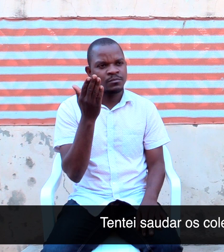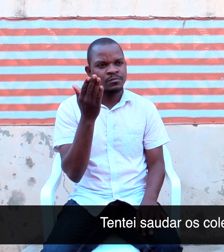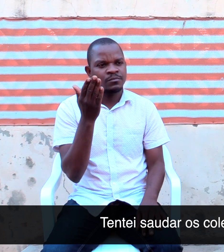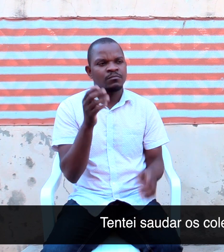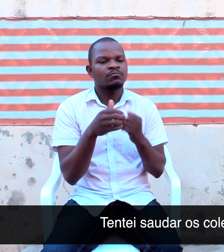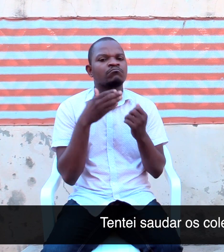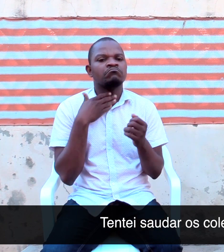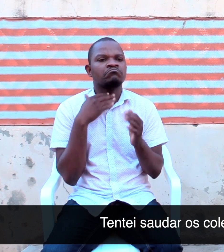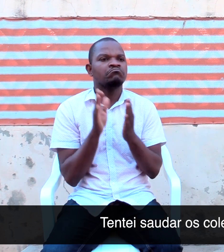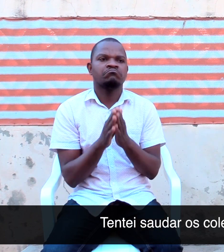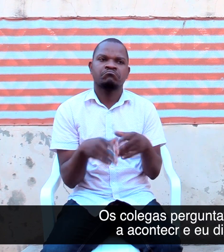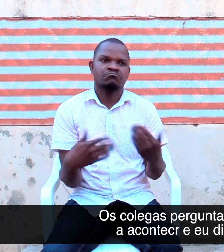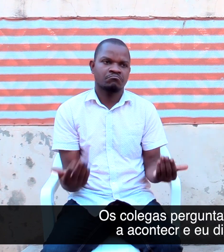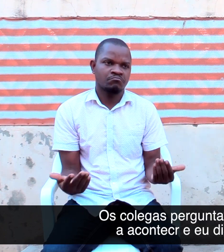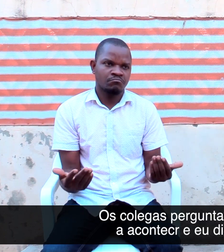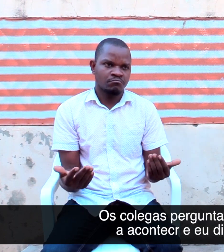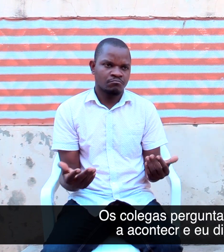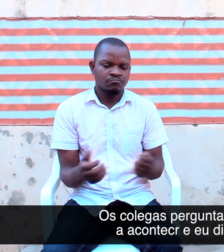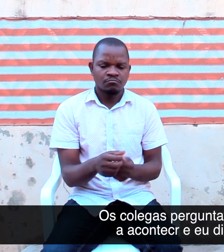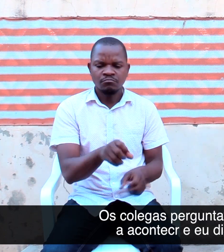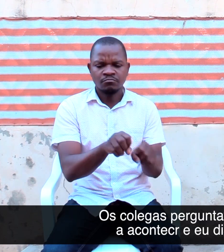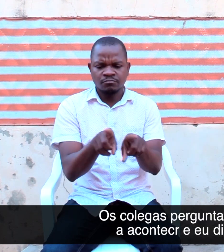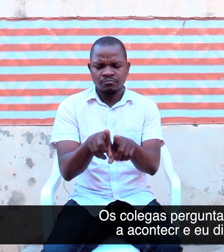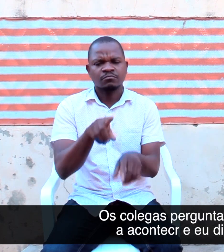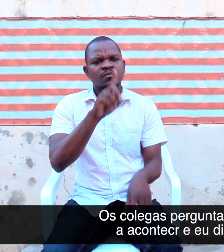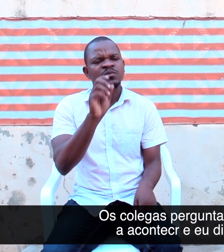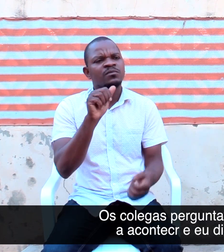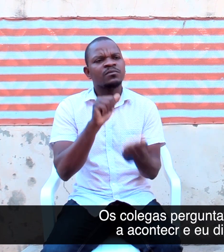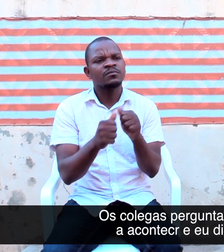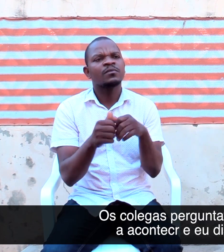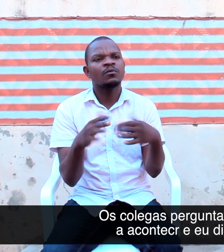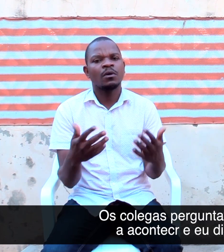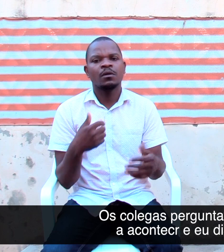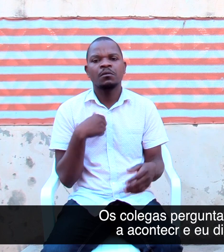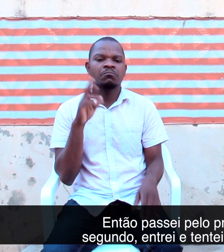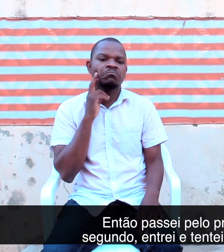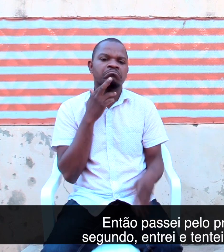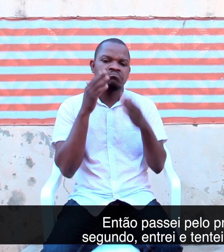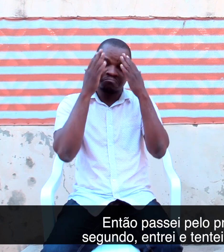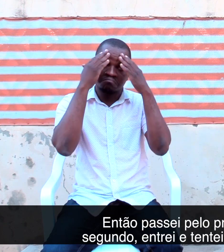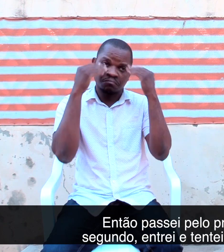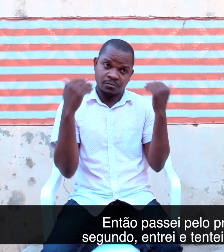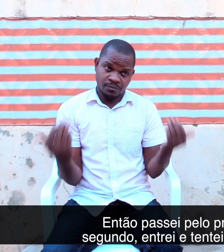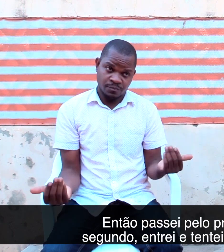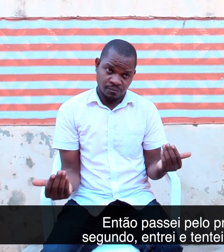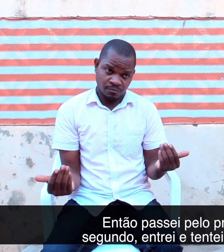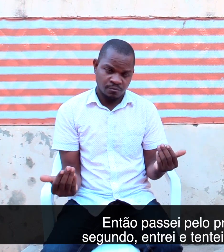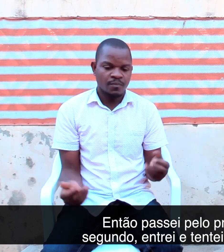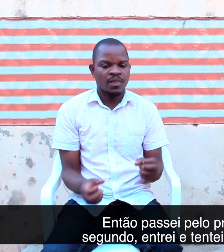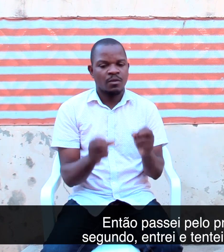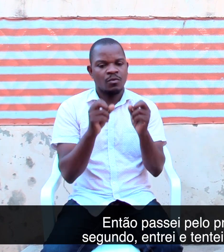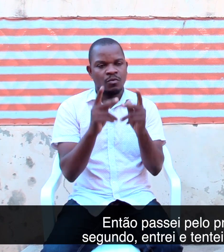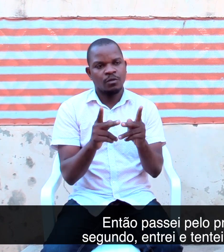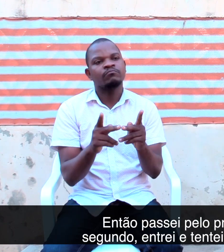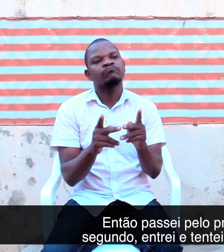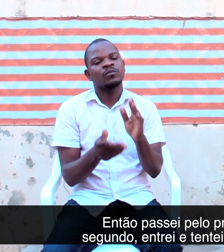colegas e a voz não saía. E os colegas perguntavam o que estava a acontecer, eu disse que não sabia. Então, passei do primeiro piso, feito